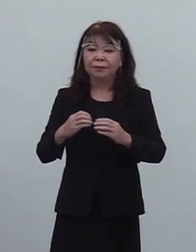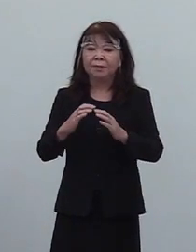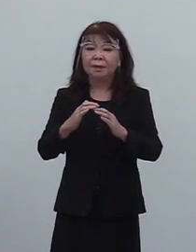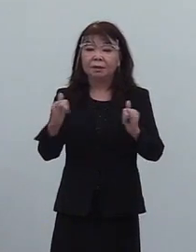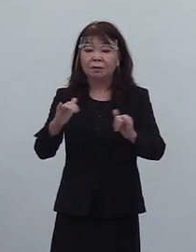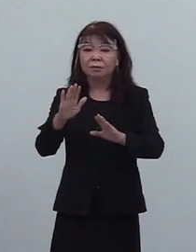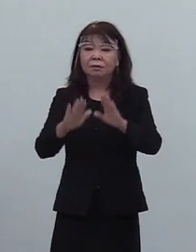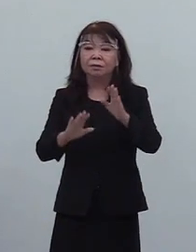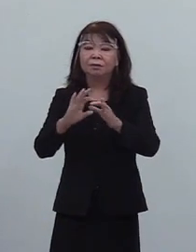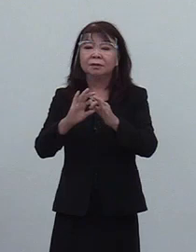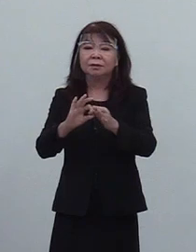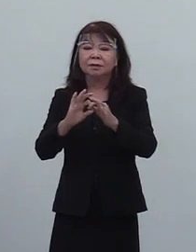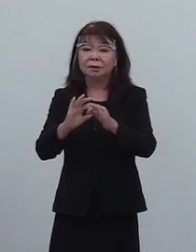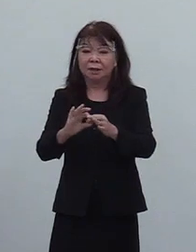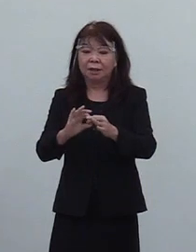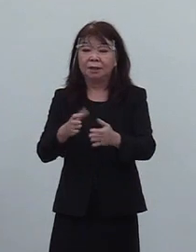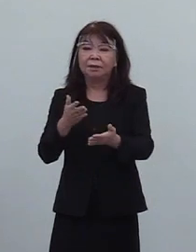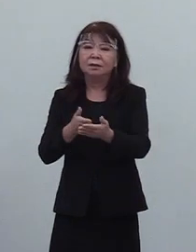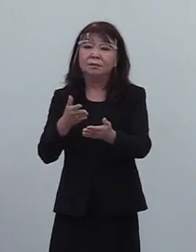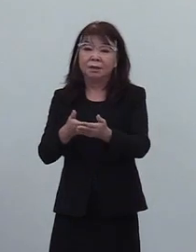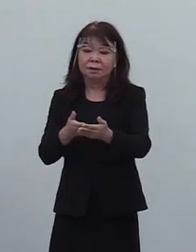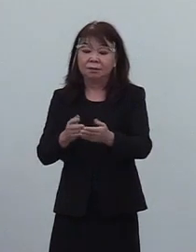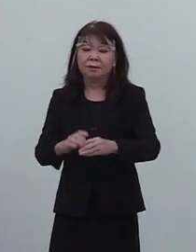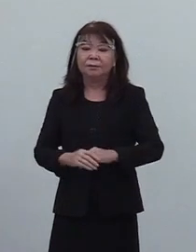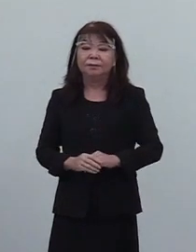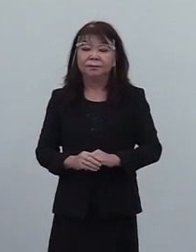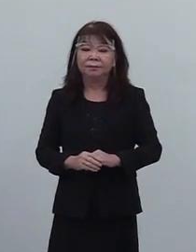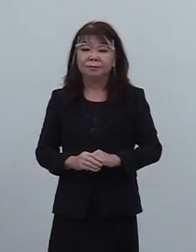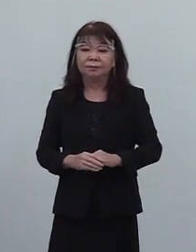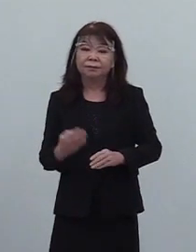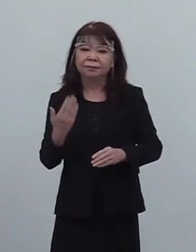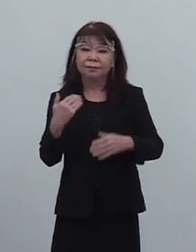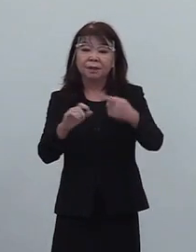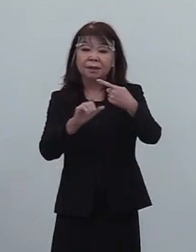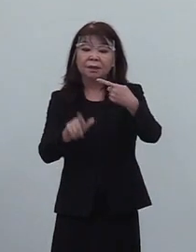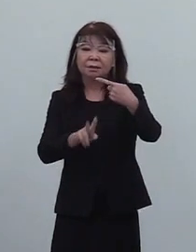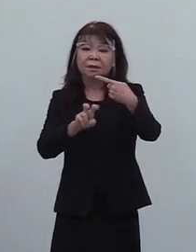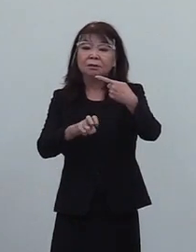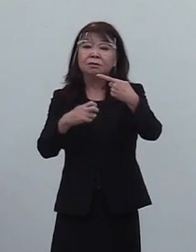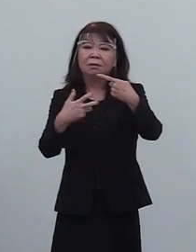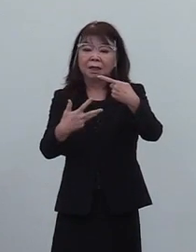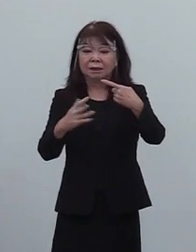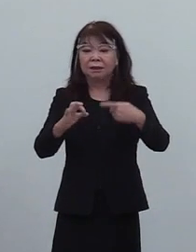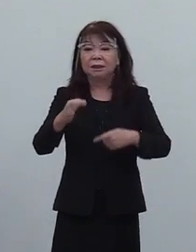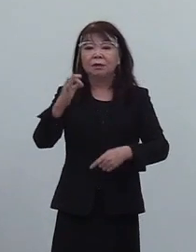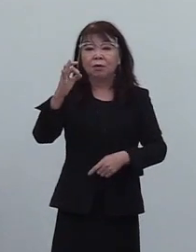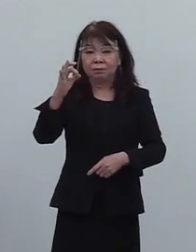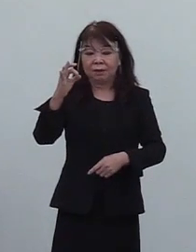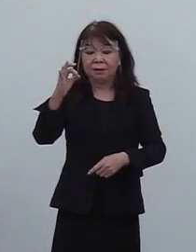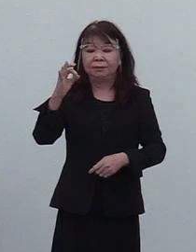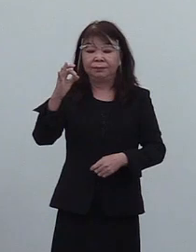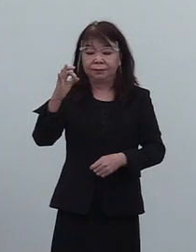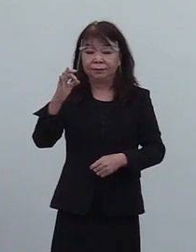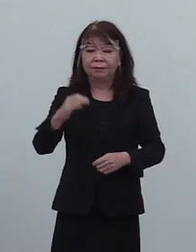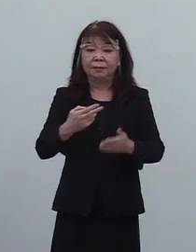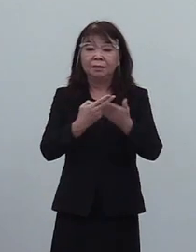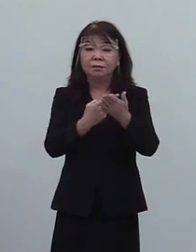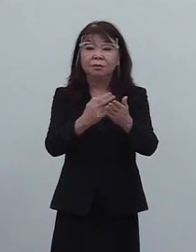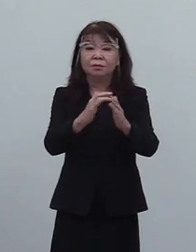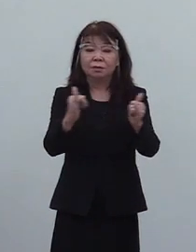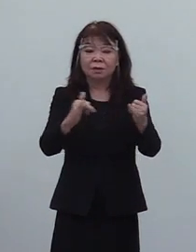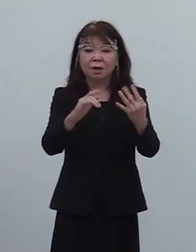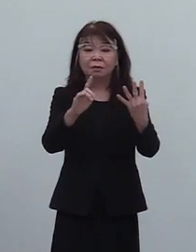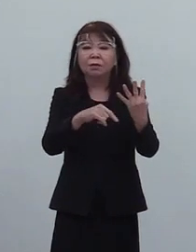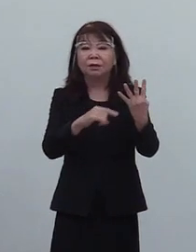感染者の状況についてご説明いたします。1月28日金曜日に入所者